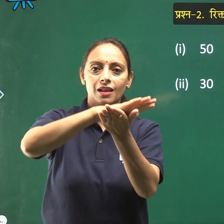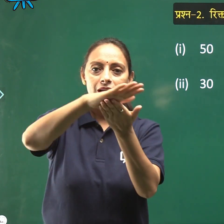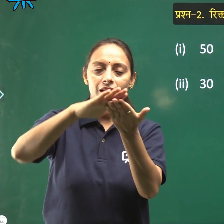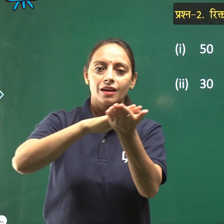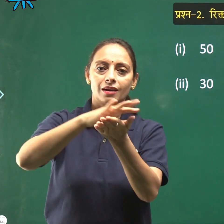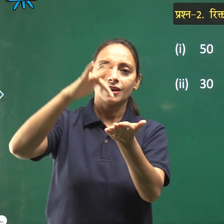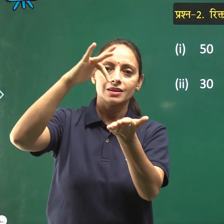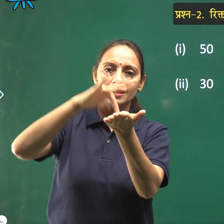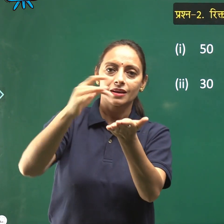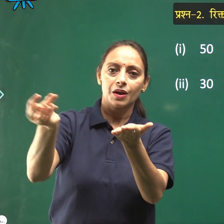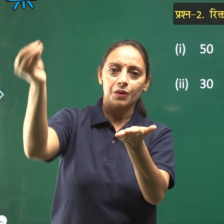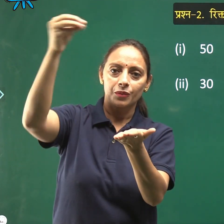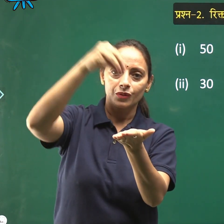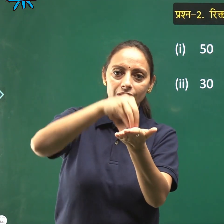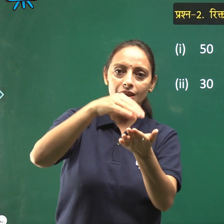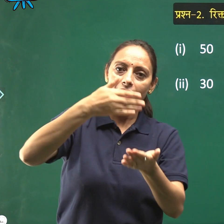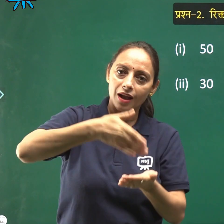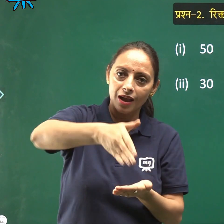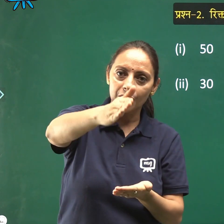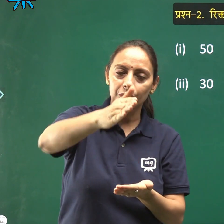रिक्त स्थान की पूर्ति करो।